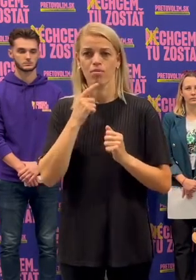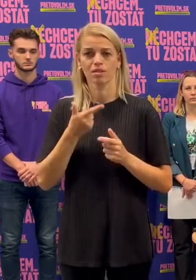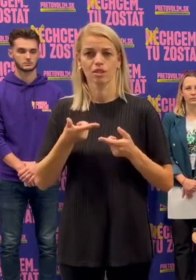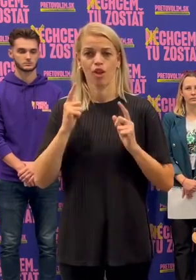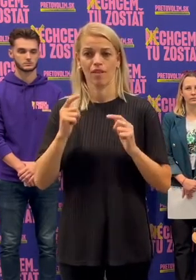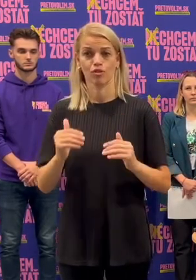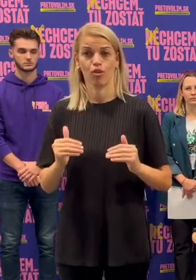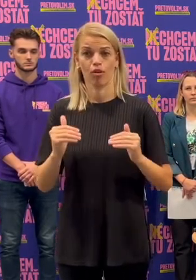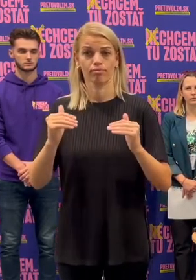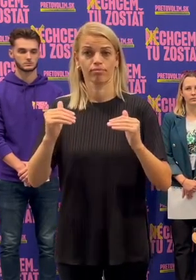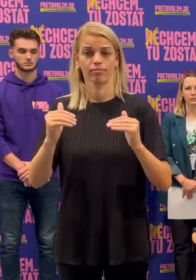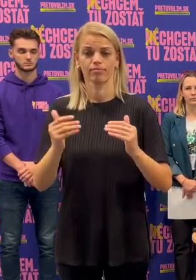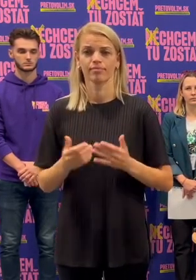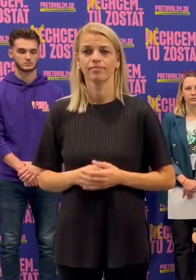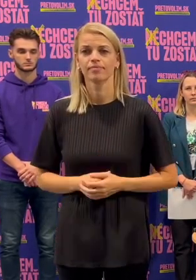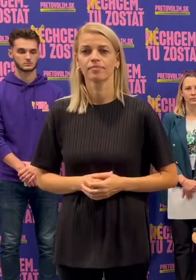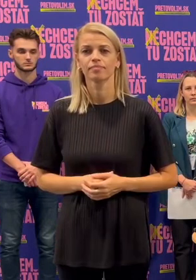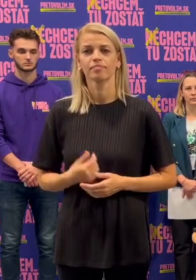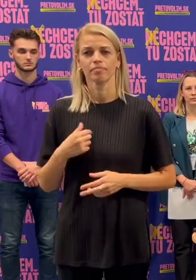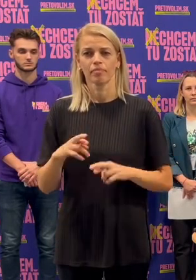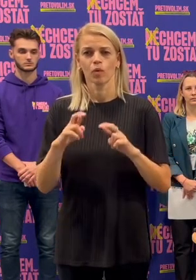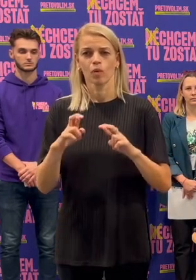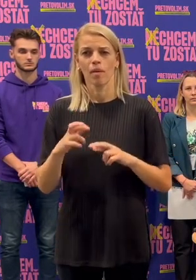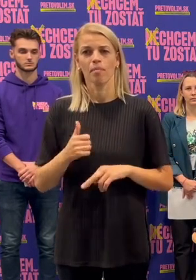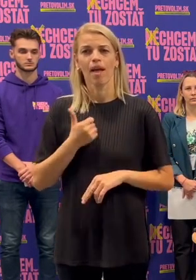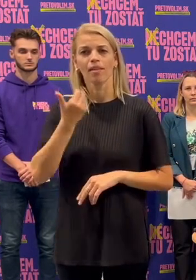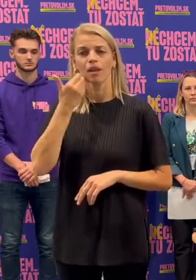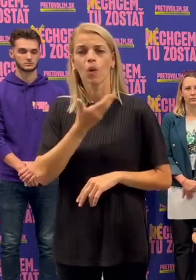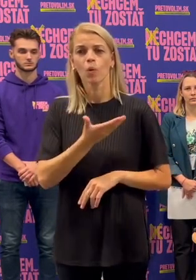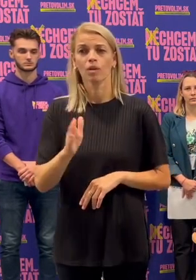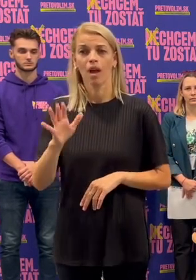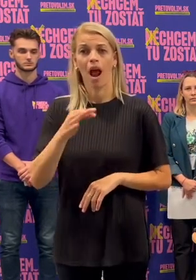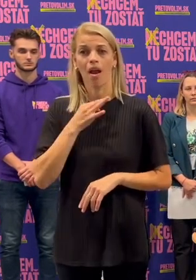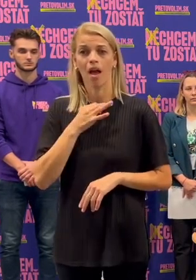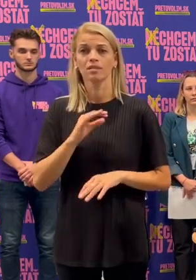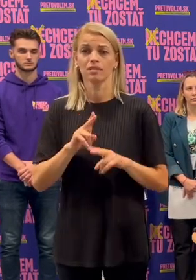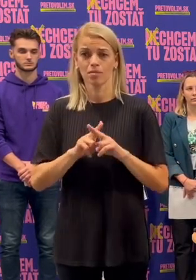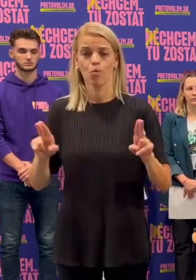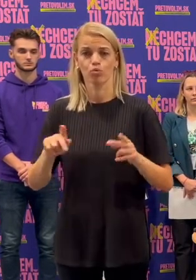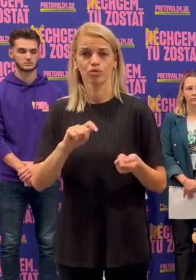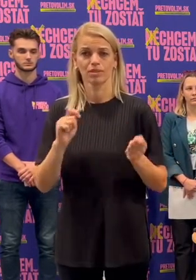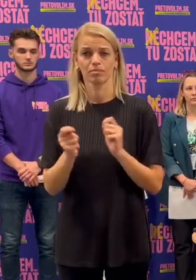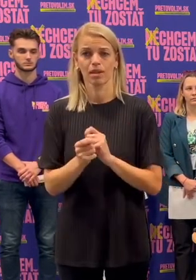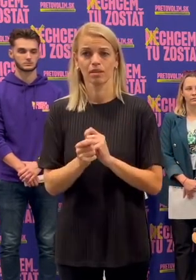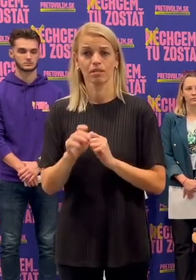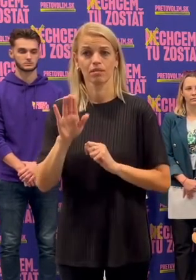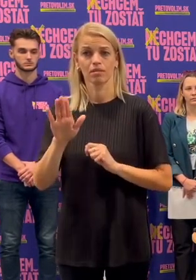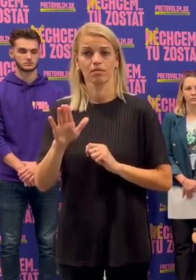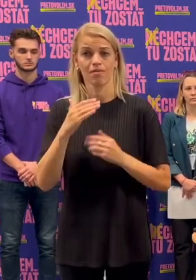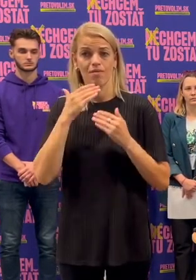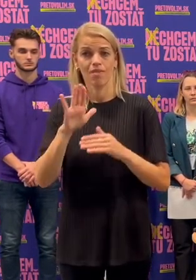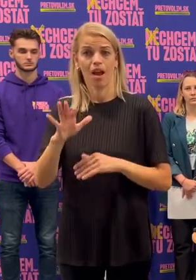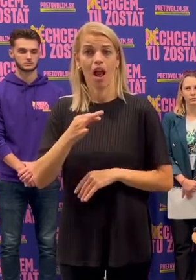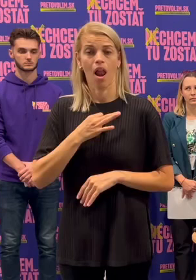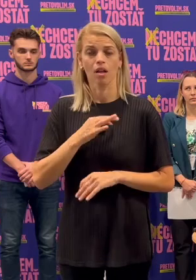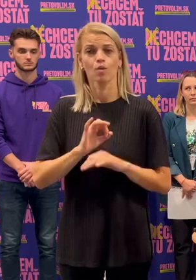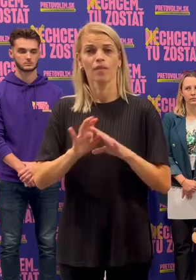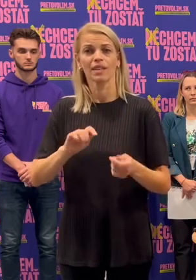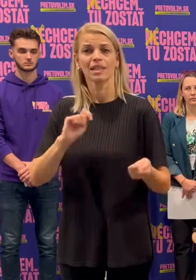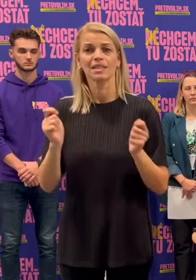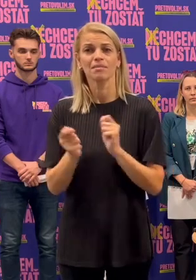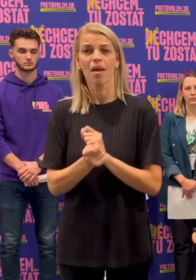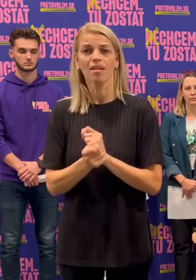naozaj dúfam, že mladí ľudia si uvedomia, že ich hlas môže niečo zmeniť a práve ich hlas môže byť ten, ktorý rozhodne o tom, že sa do Národnej